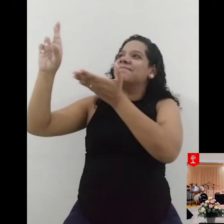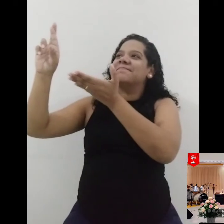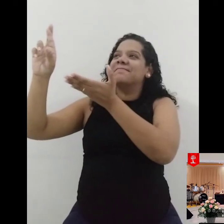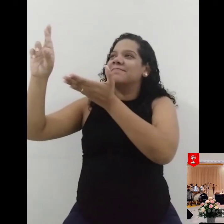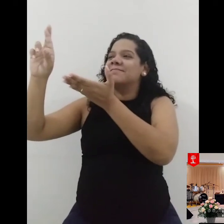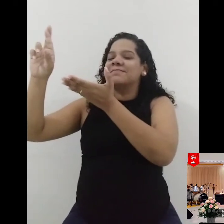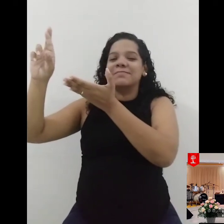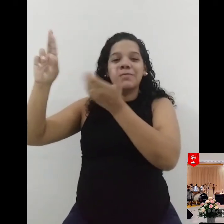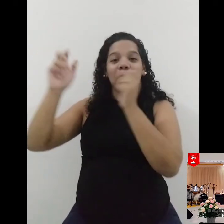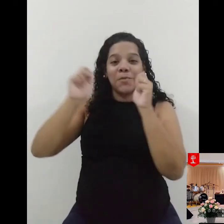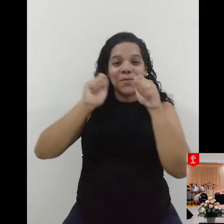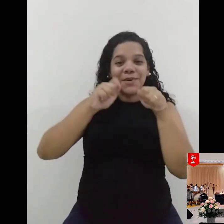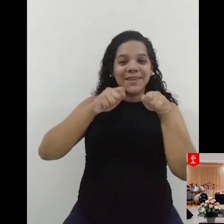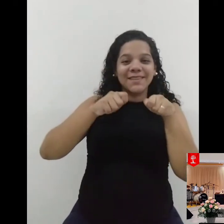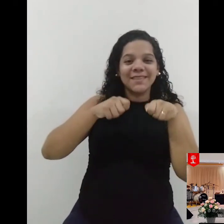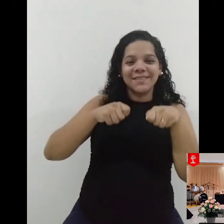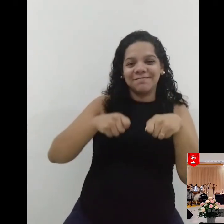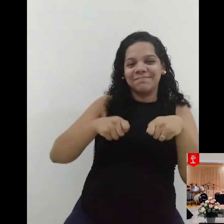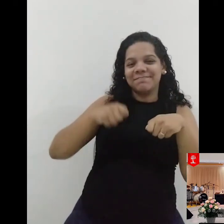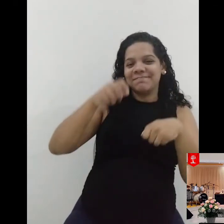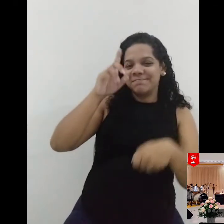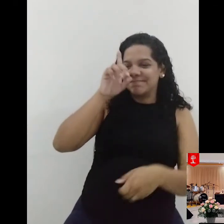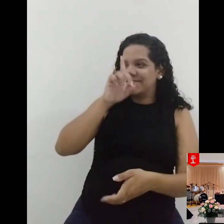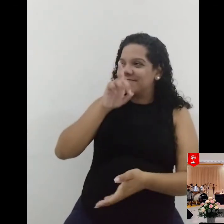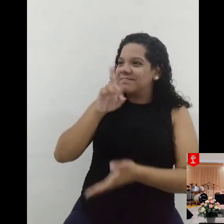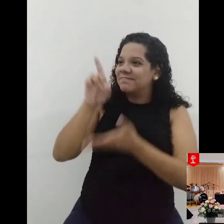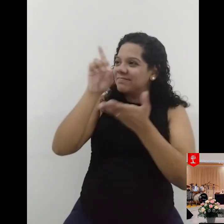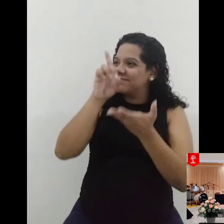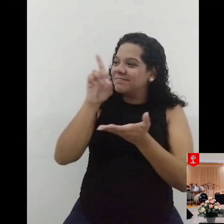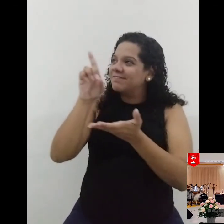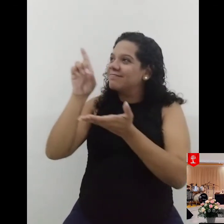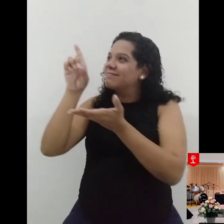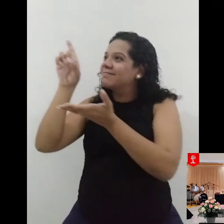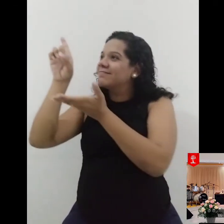És tudo que eu preciso,